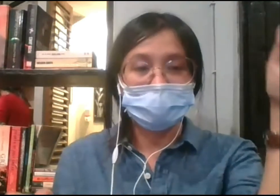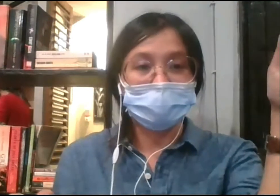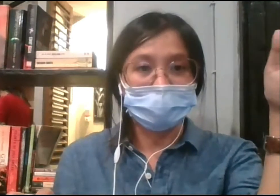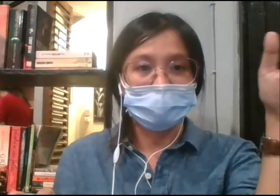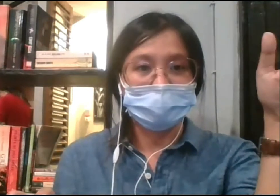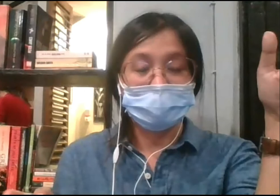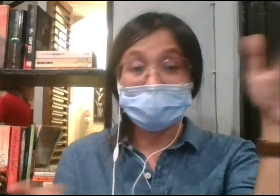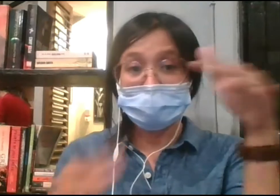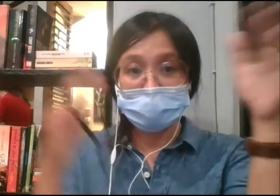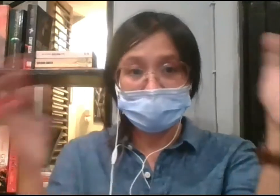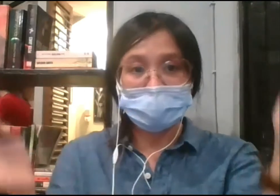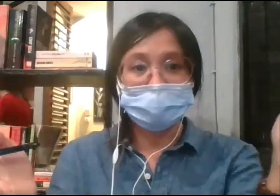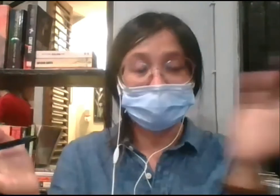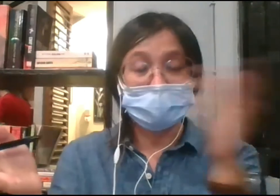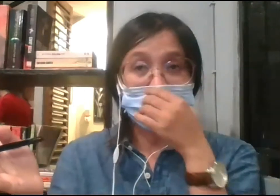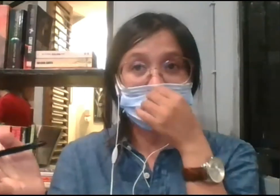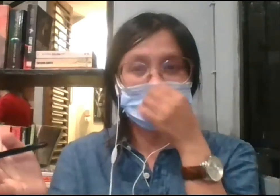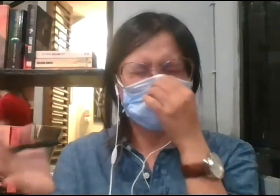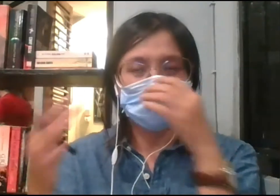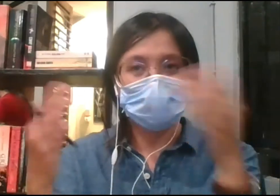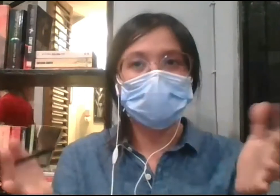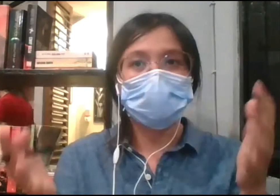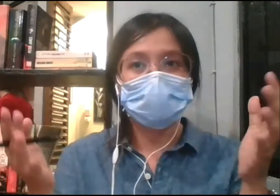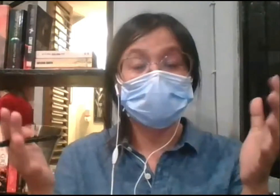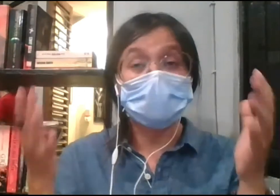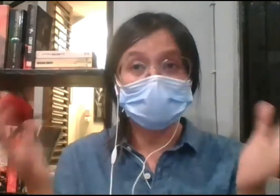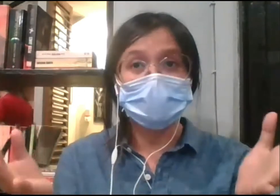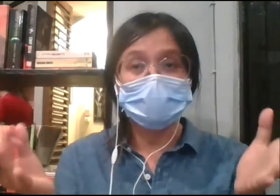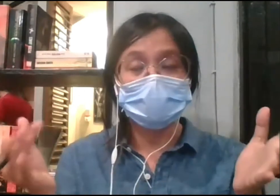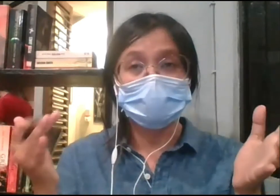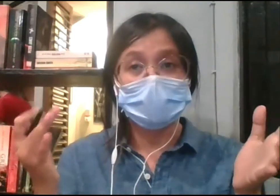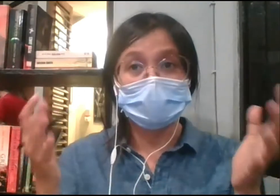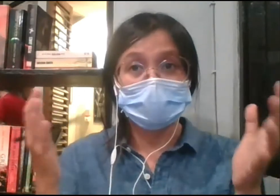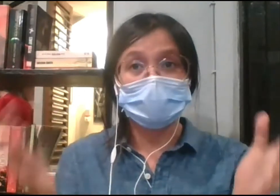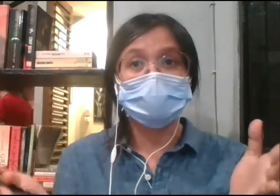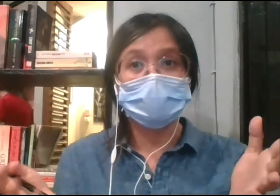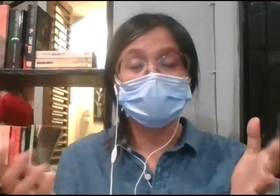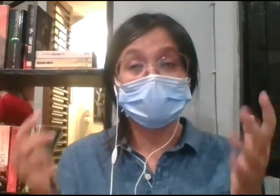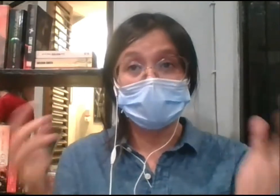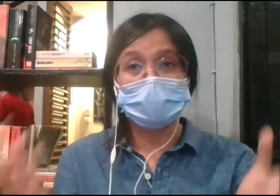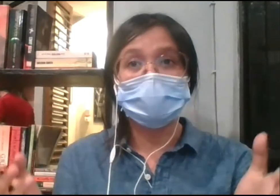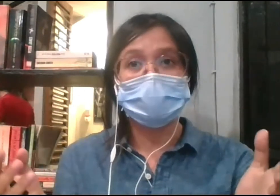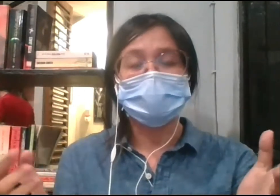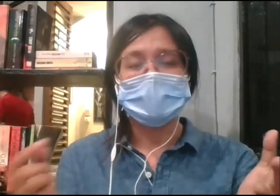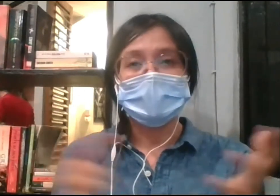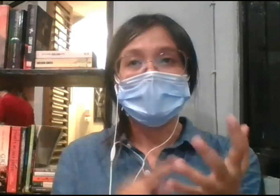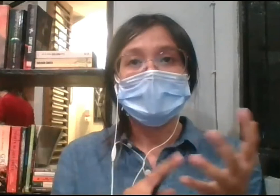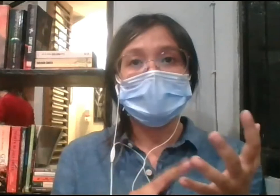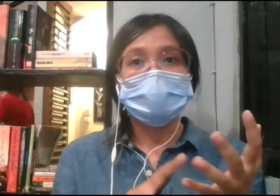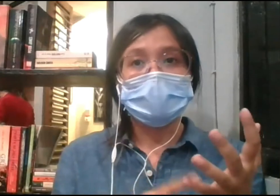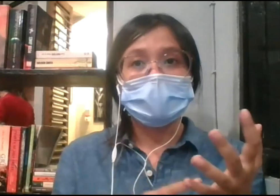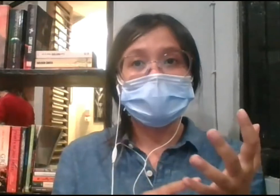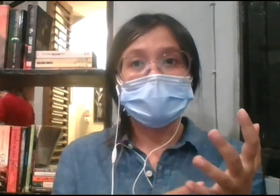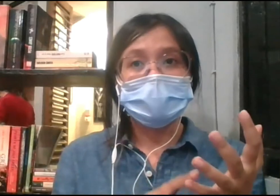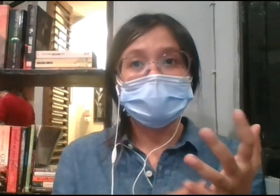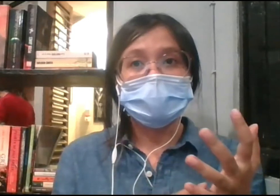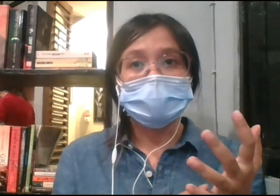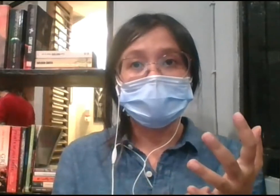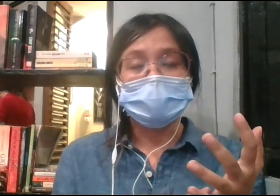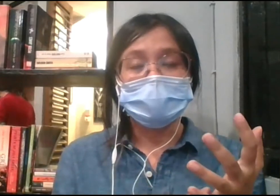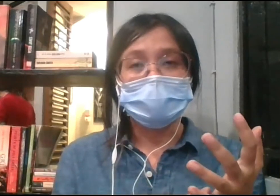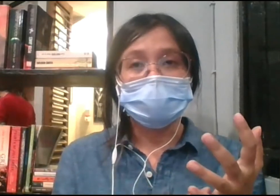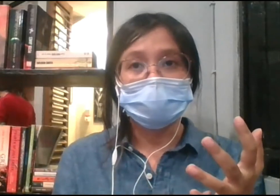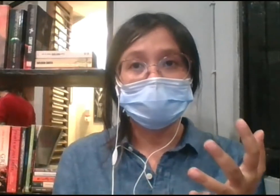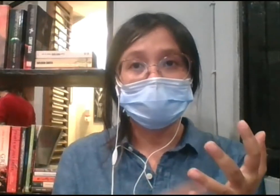yang di online, itu kan mengulang informasi yang sama. Biasanya kalau di kami di majalah Tempo, koran Tempo, informasi yang ada